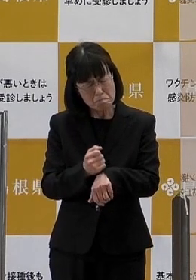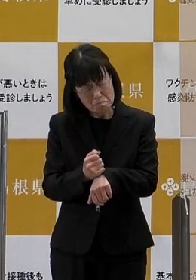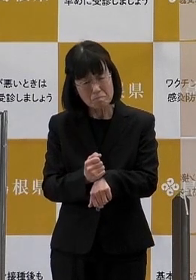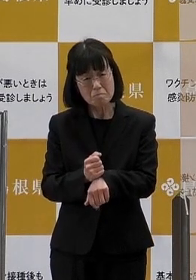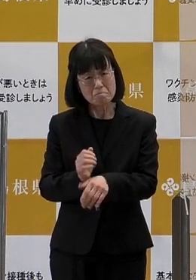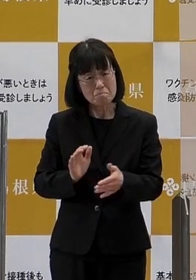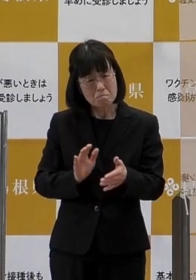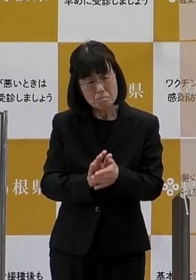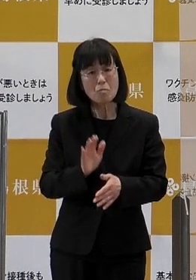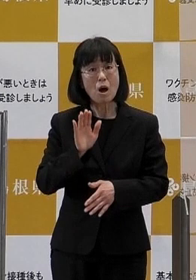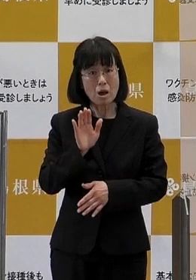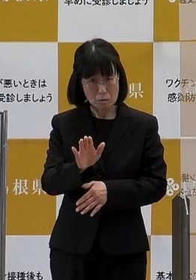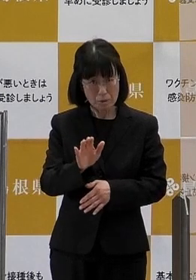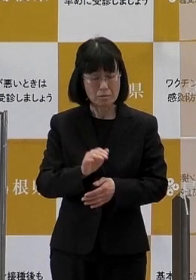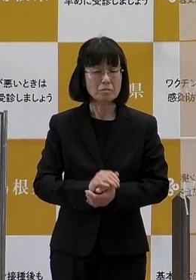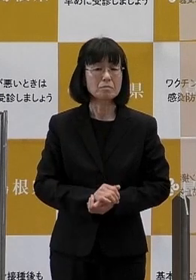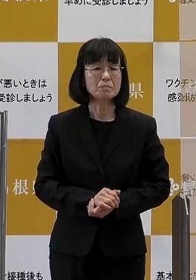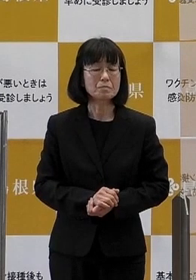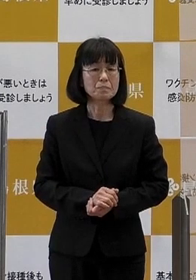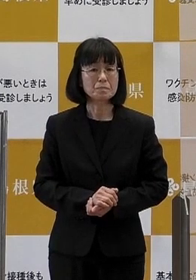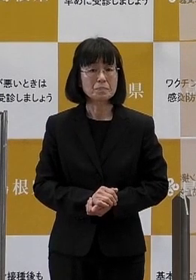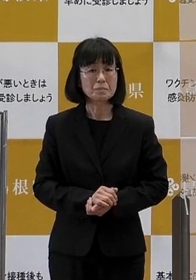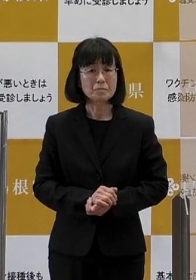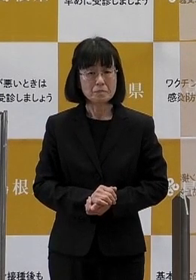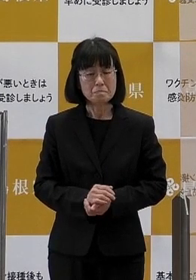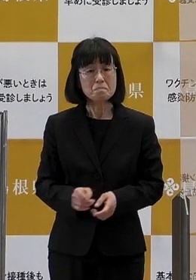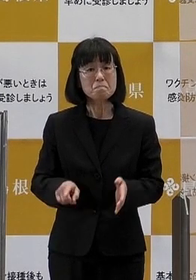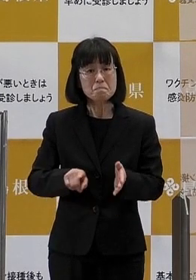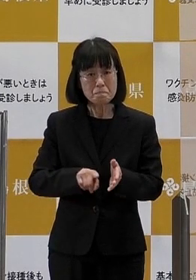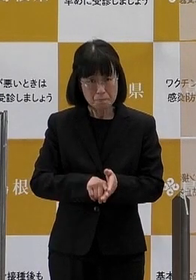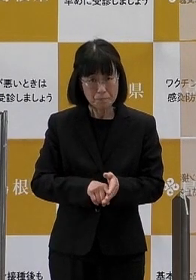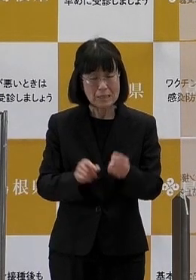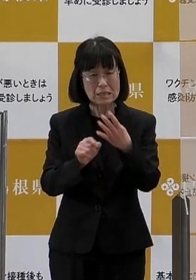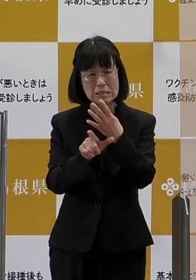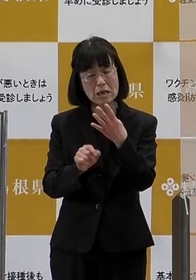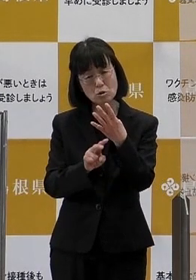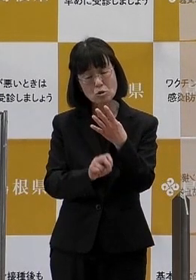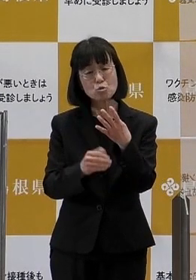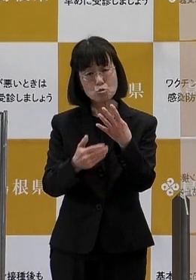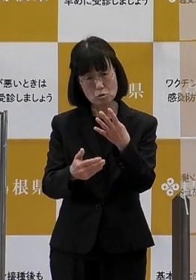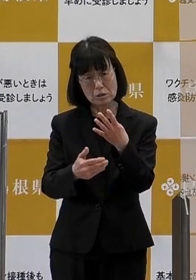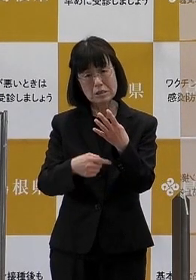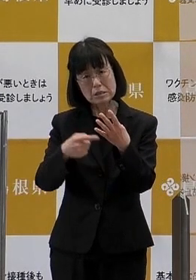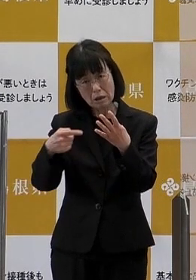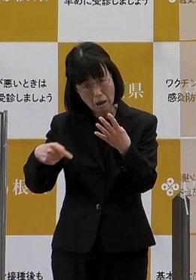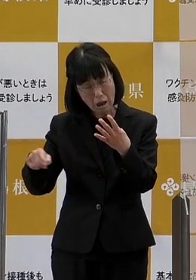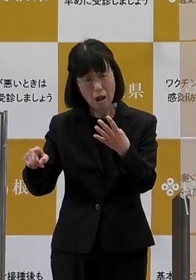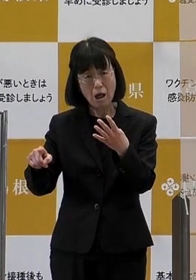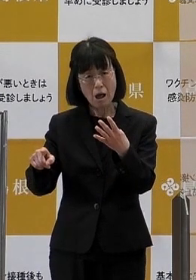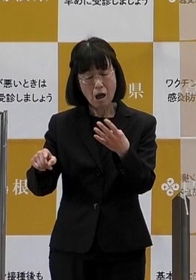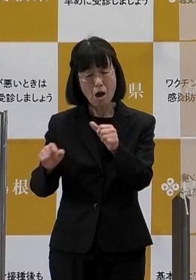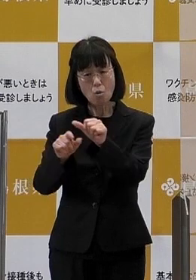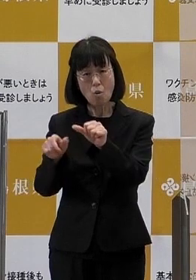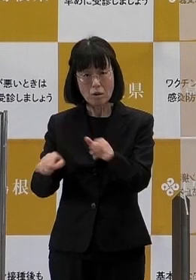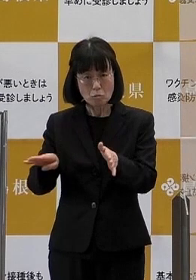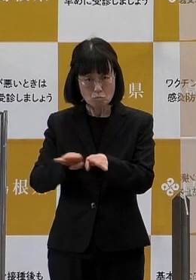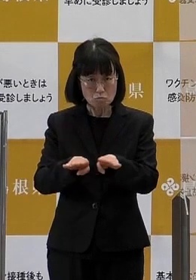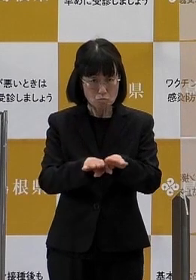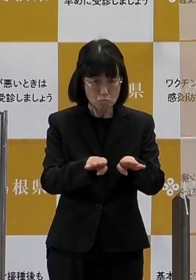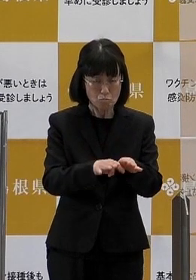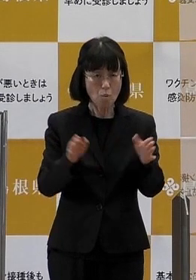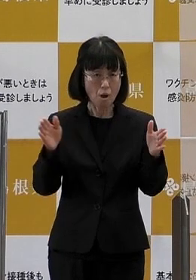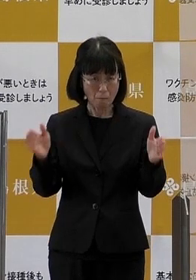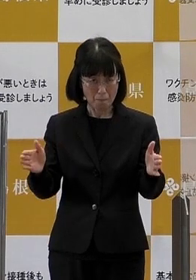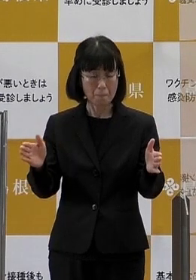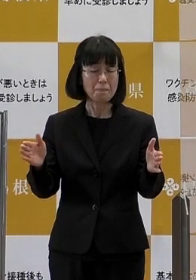ることも想定されます。加えて4月29日からの大型連休を控